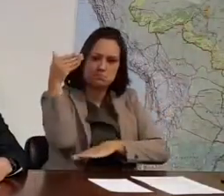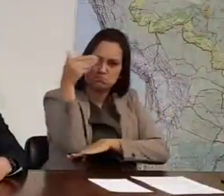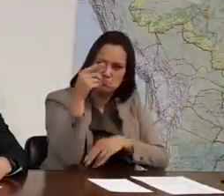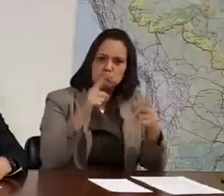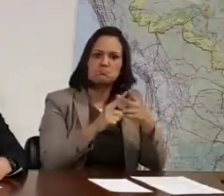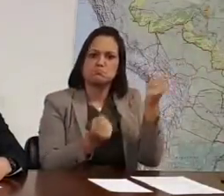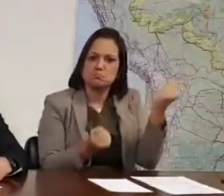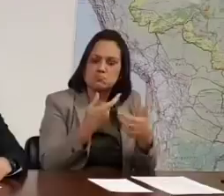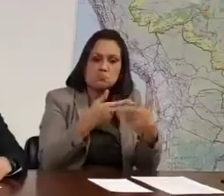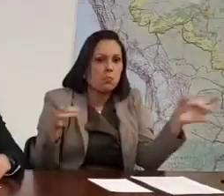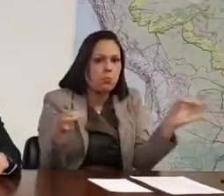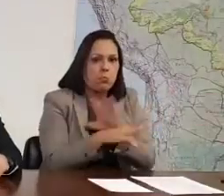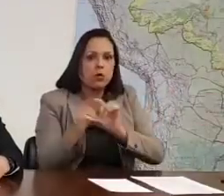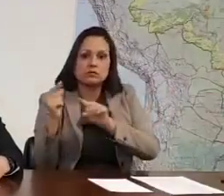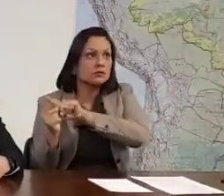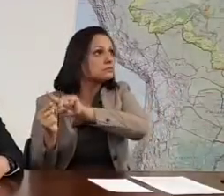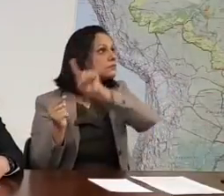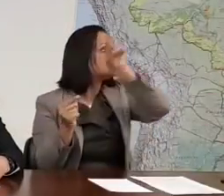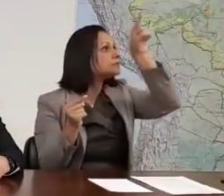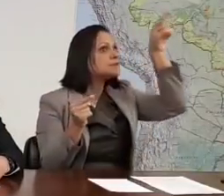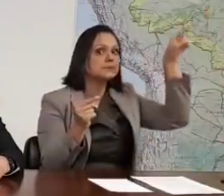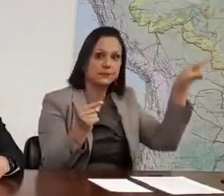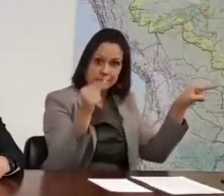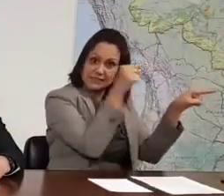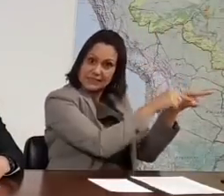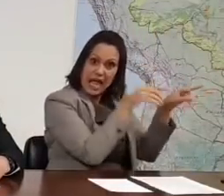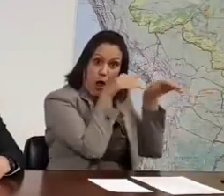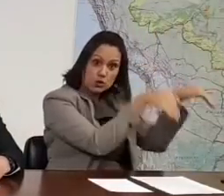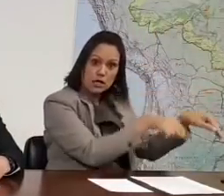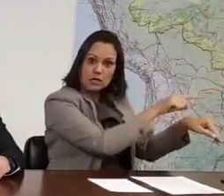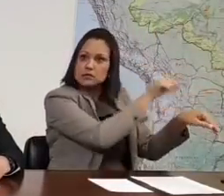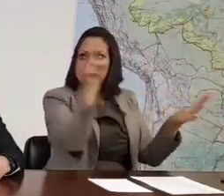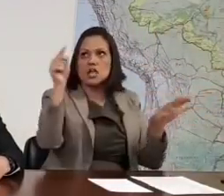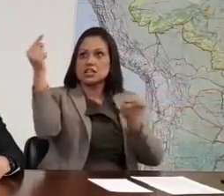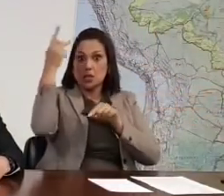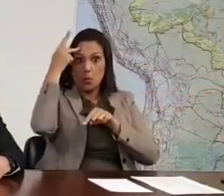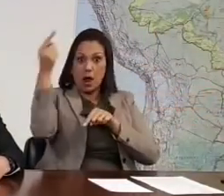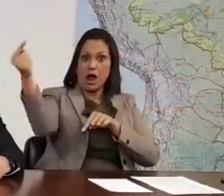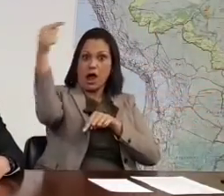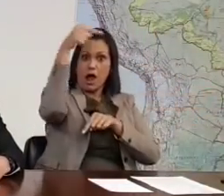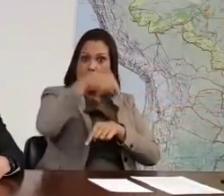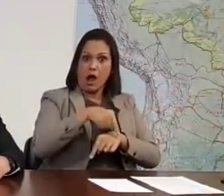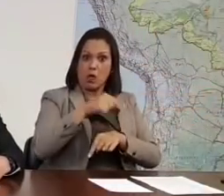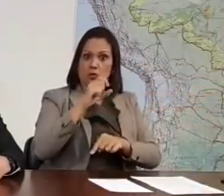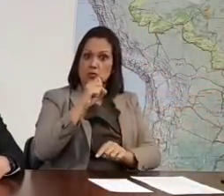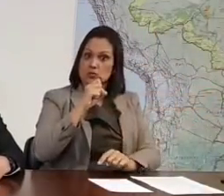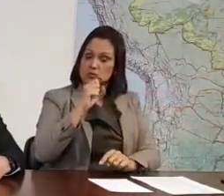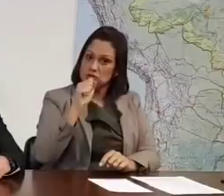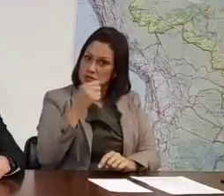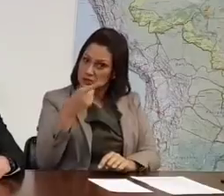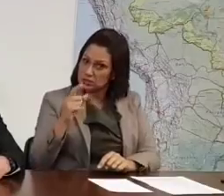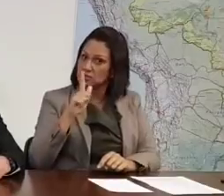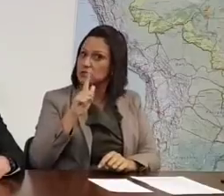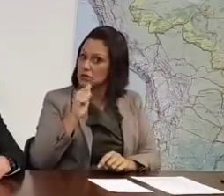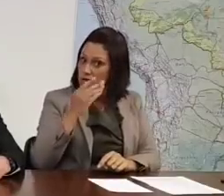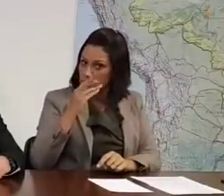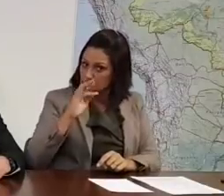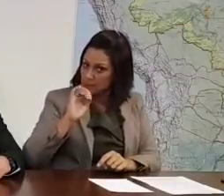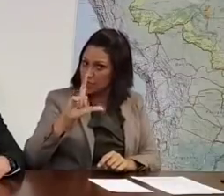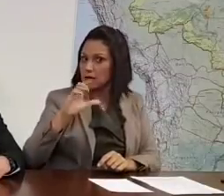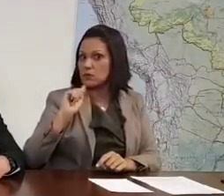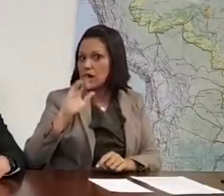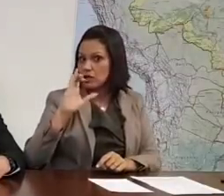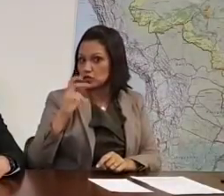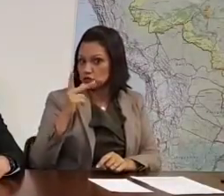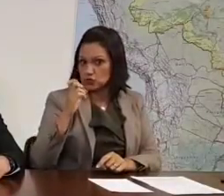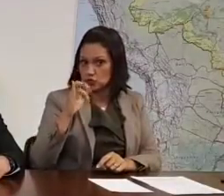do que ele sair de São Paulo para conhecer a terra dos Yanomami, em São Gabriel da Cachoeira, na cabeça do cachorro lá, com os municípios de Barcelos,